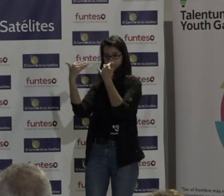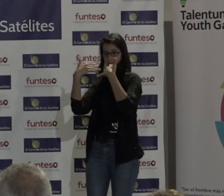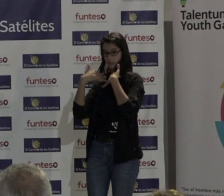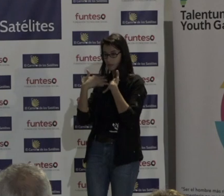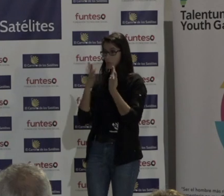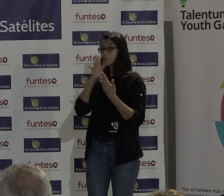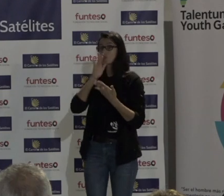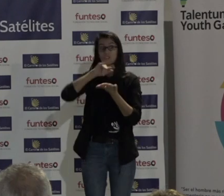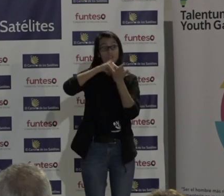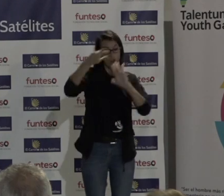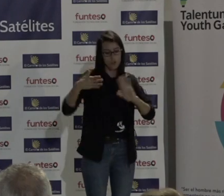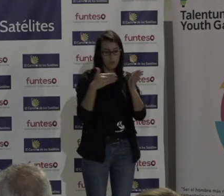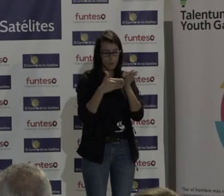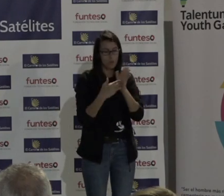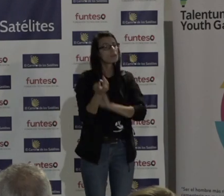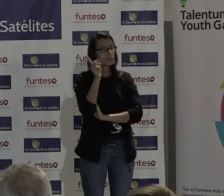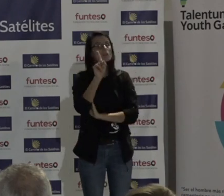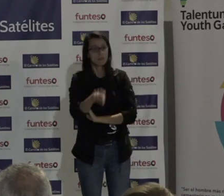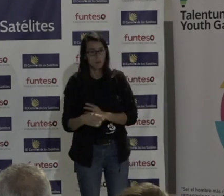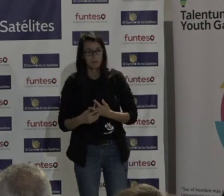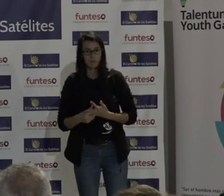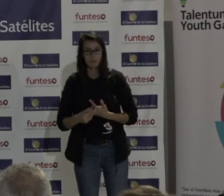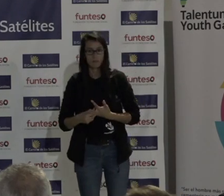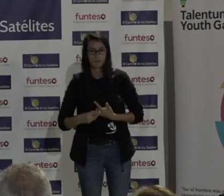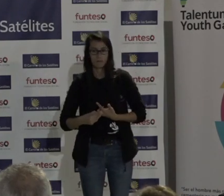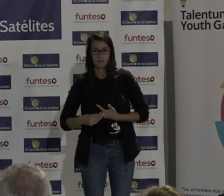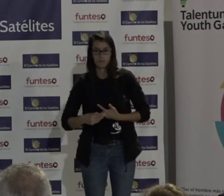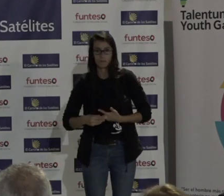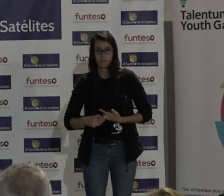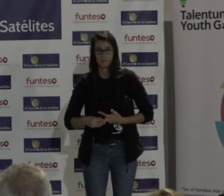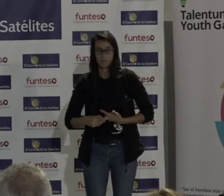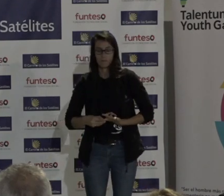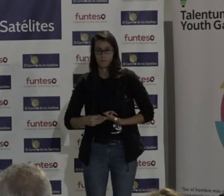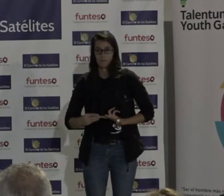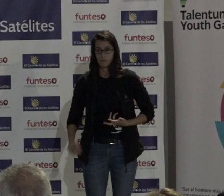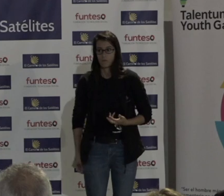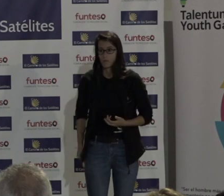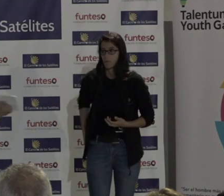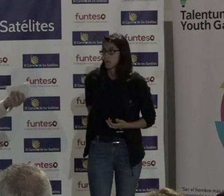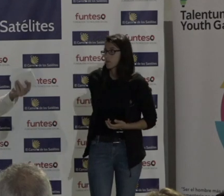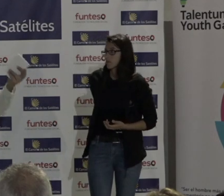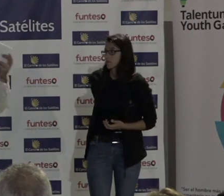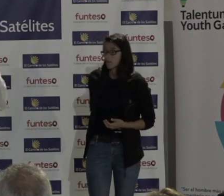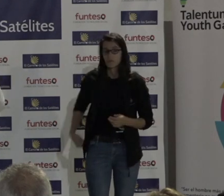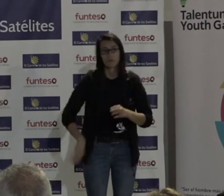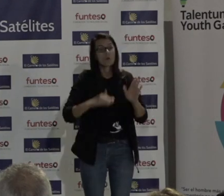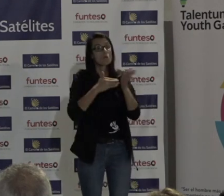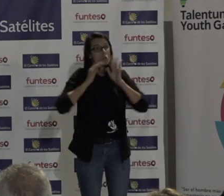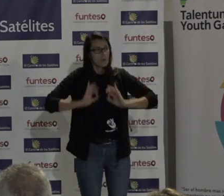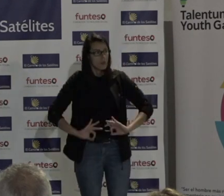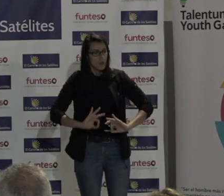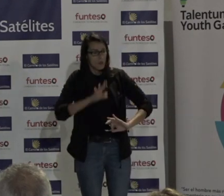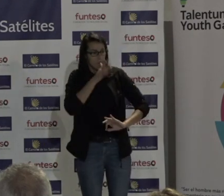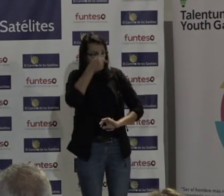En tecnología portuaria también es así. ¿Por qué Puerto Marín es un puerto macho? Bueno, porque la mercancía llegaba